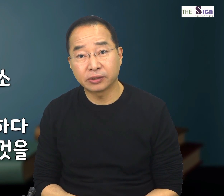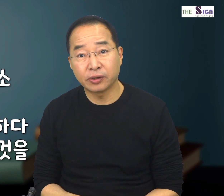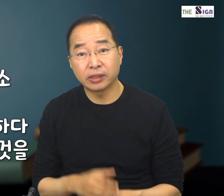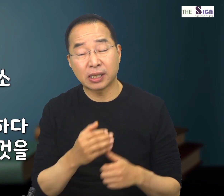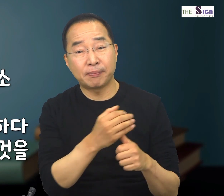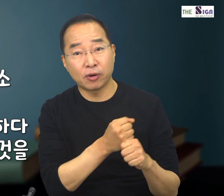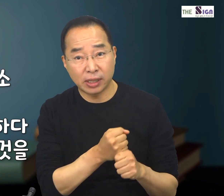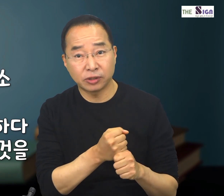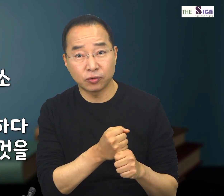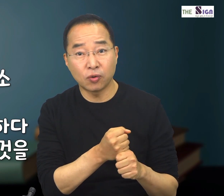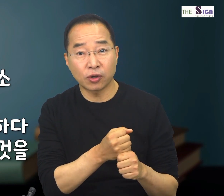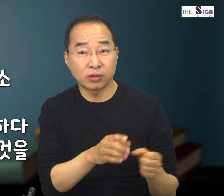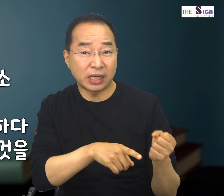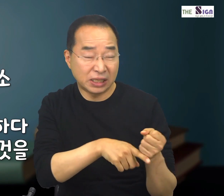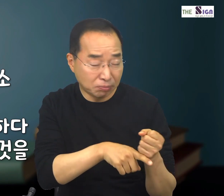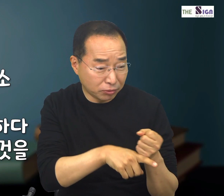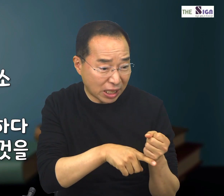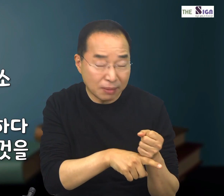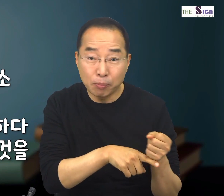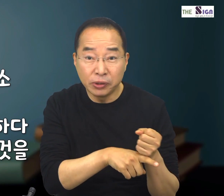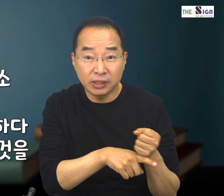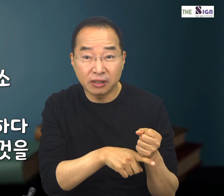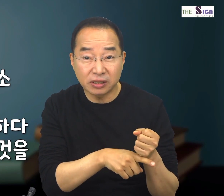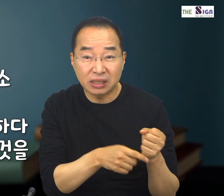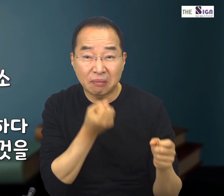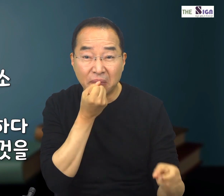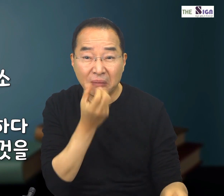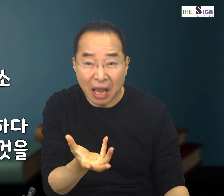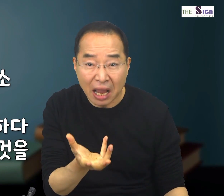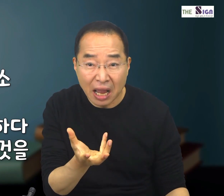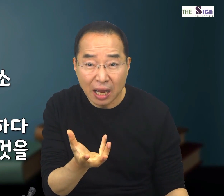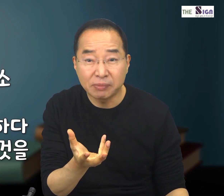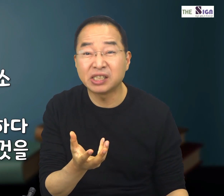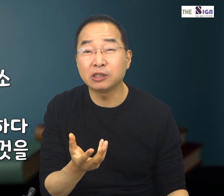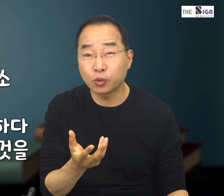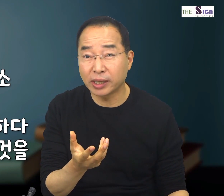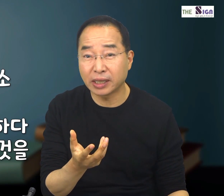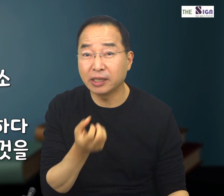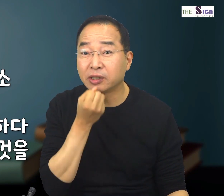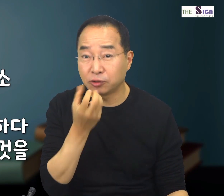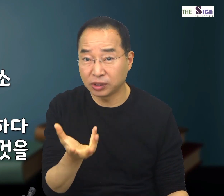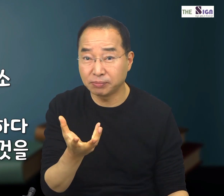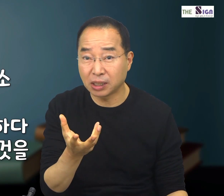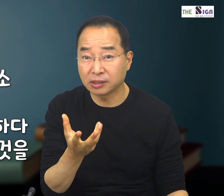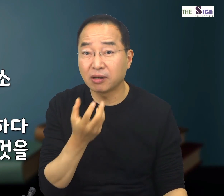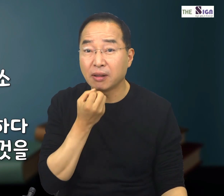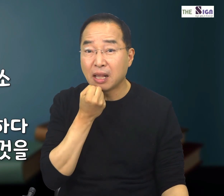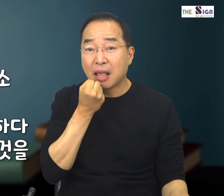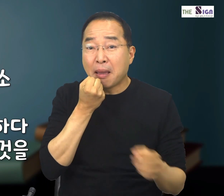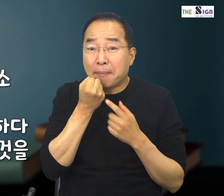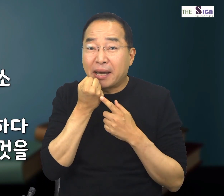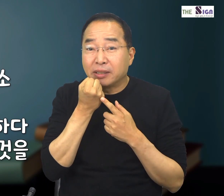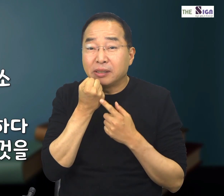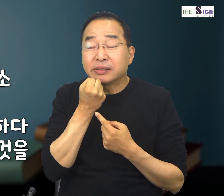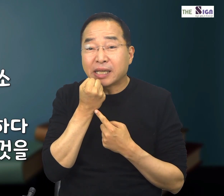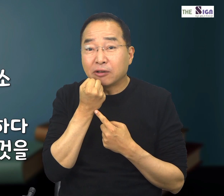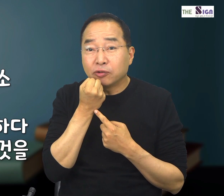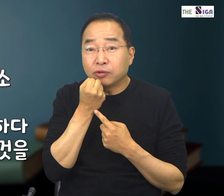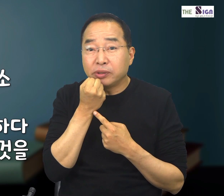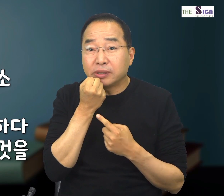경찰서에 잡혀가지고 경찰 신문에 못 이겨서 이제 하면 실토한다 이렇게도 씁니다. 그래서 말을 참고